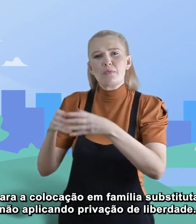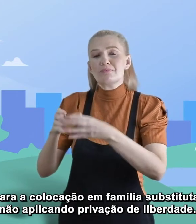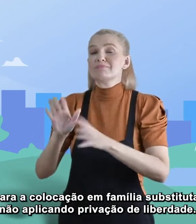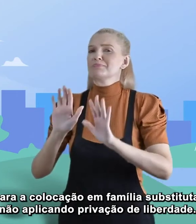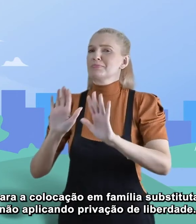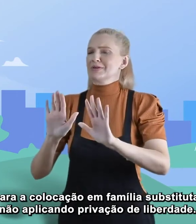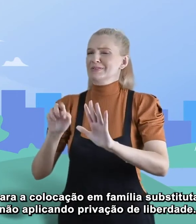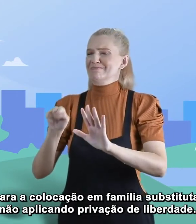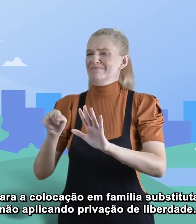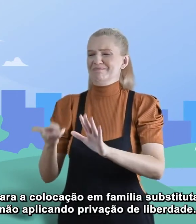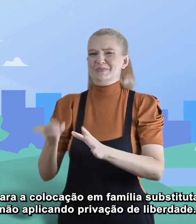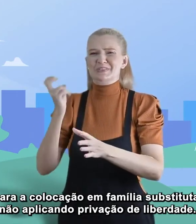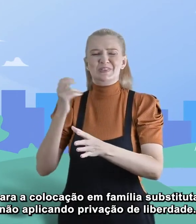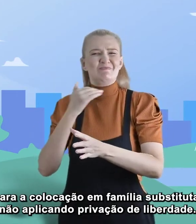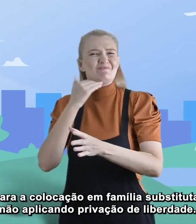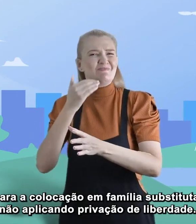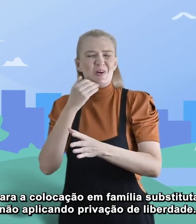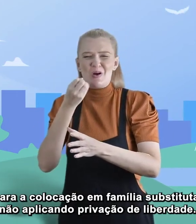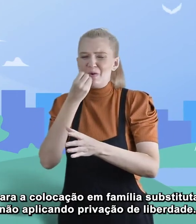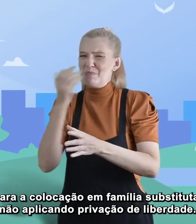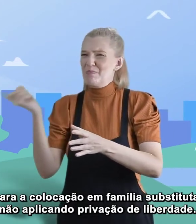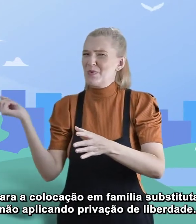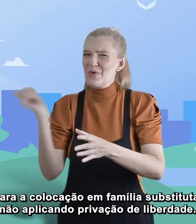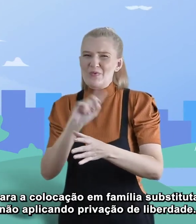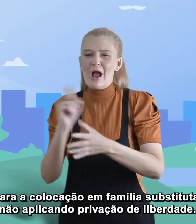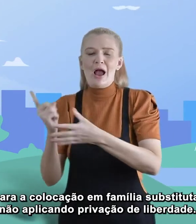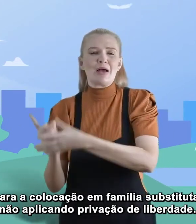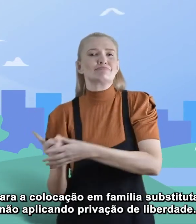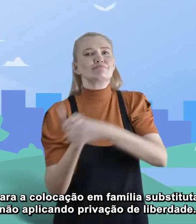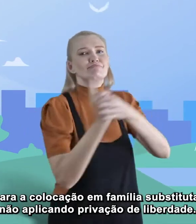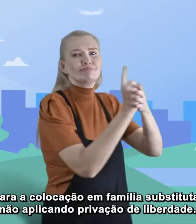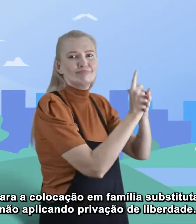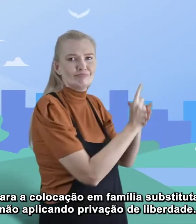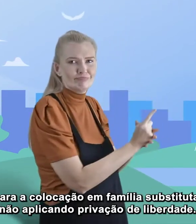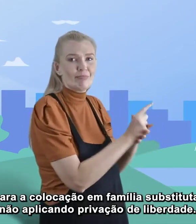substituta, não aplicando privação de liberdade.